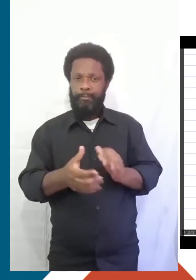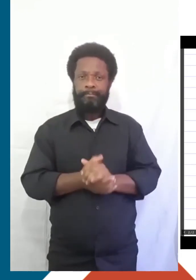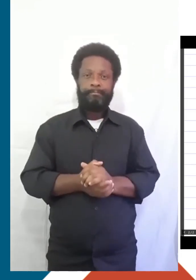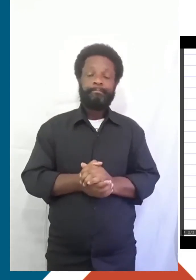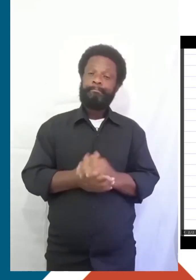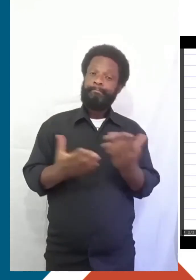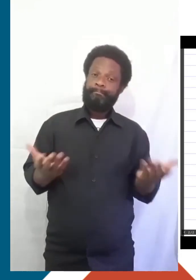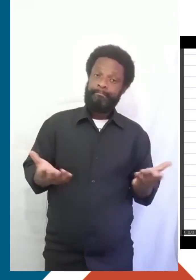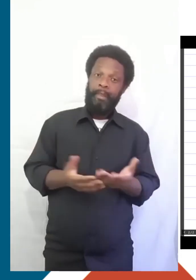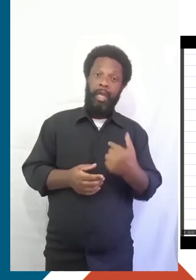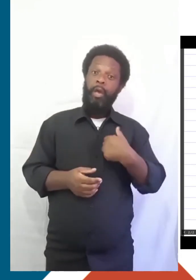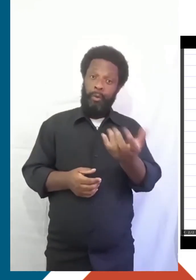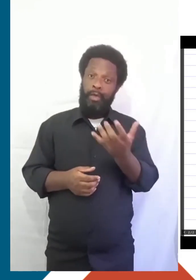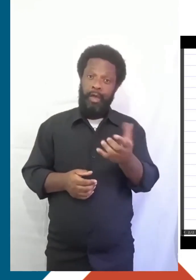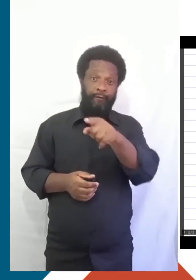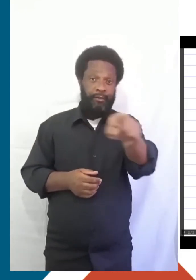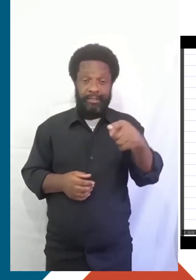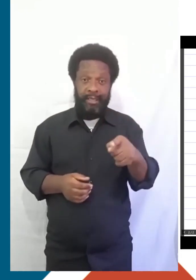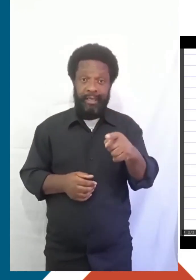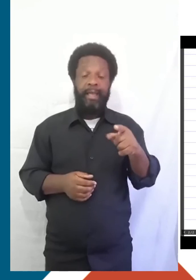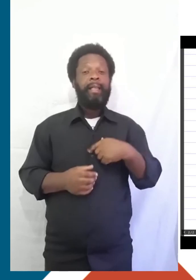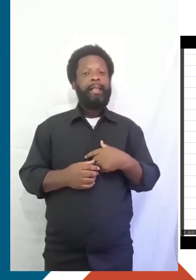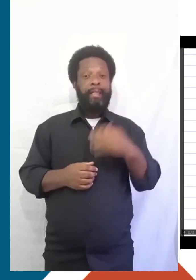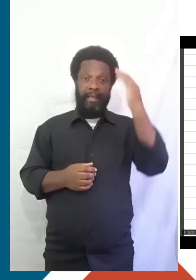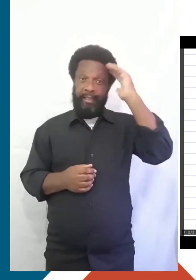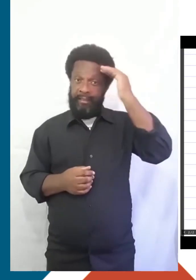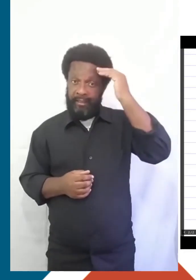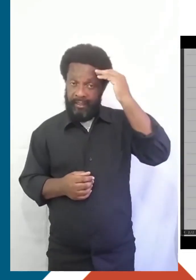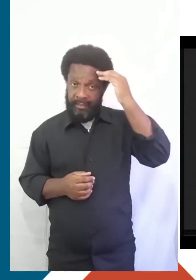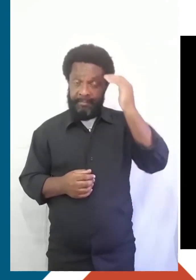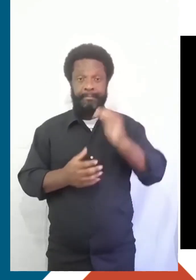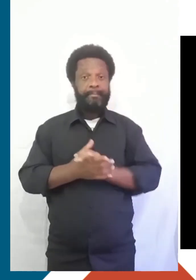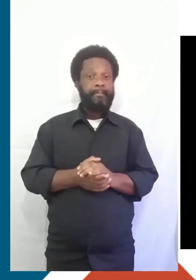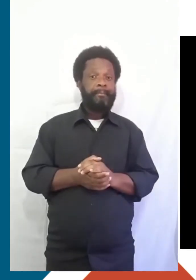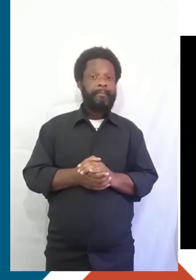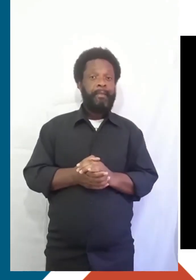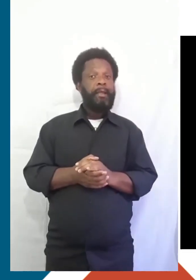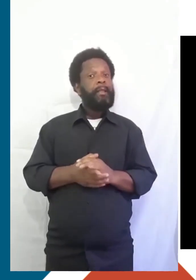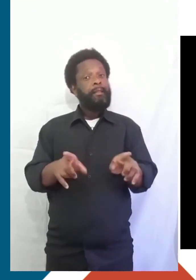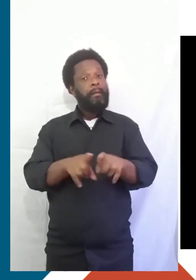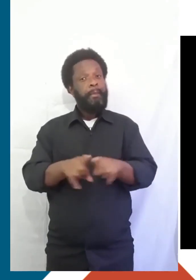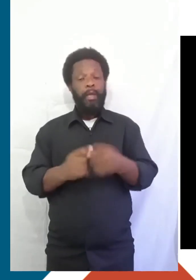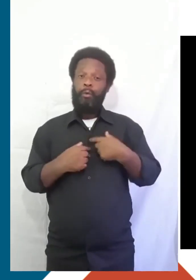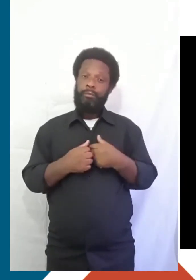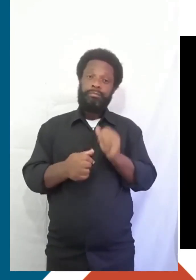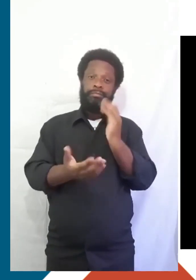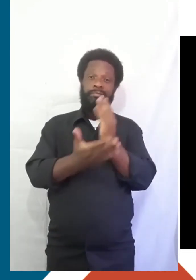baixa. Bom, eu espero que vocês tenham entendido.